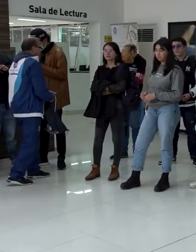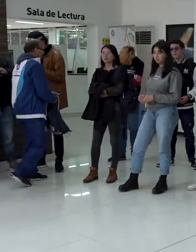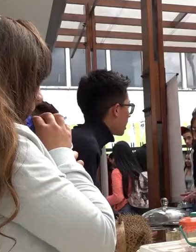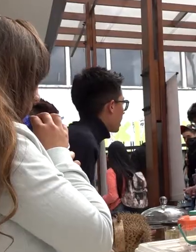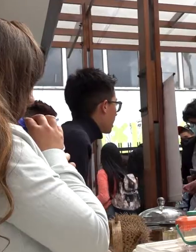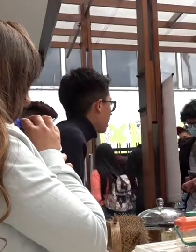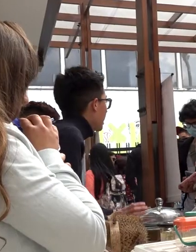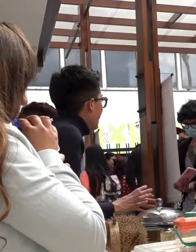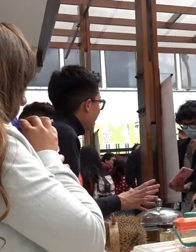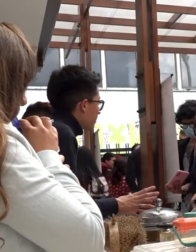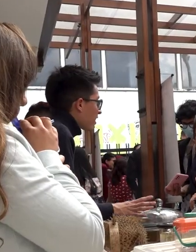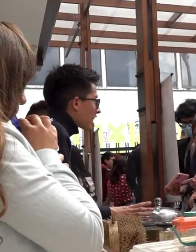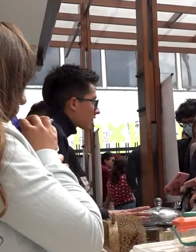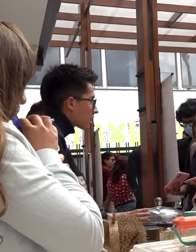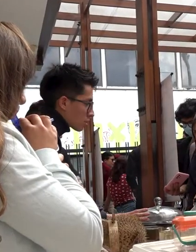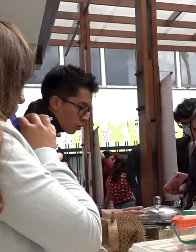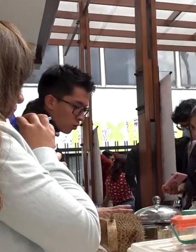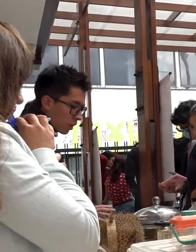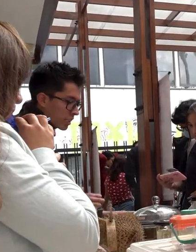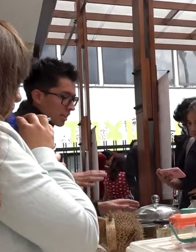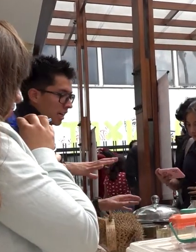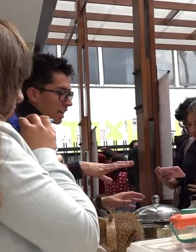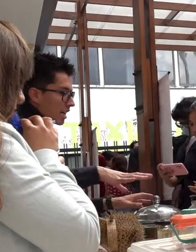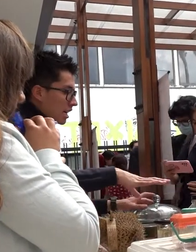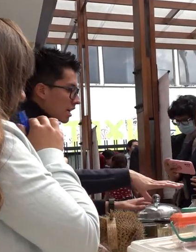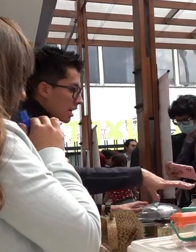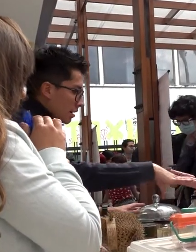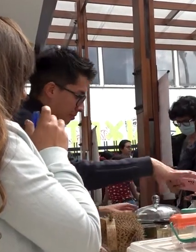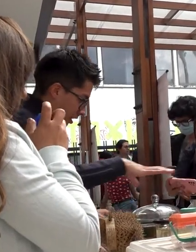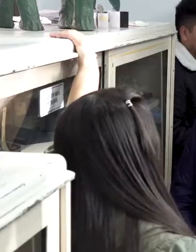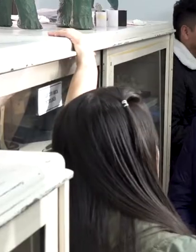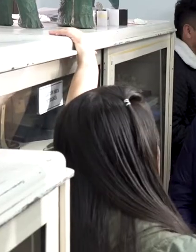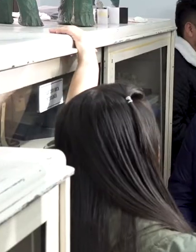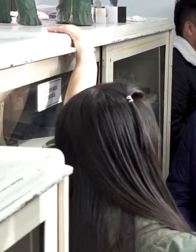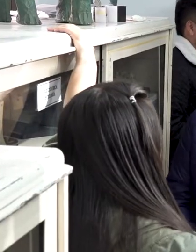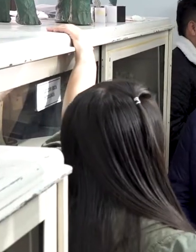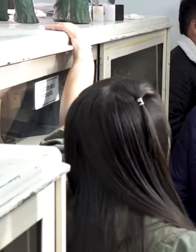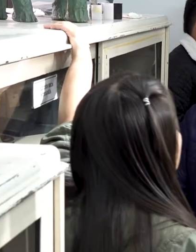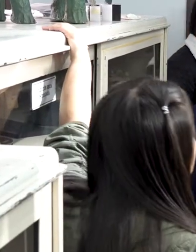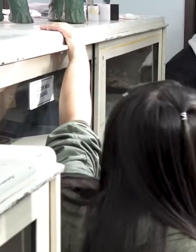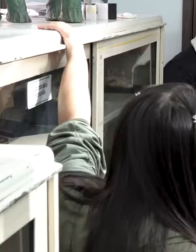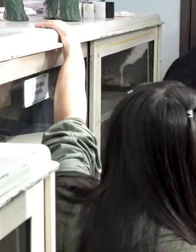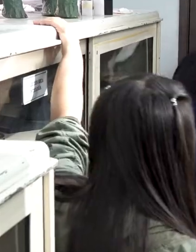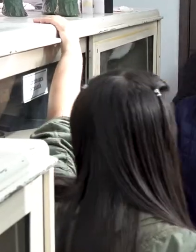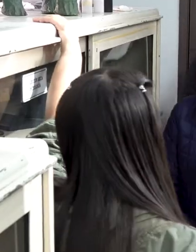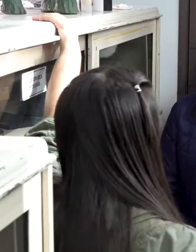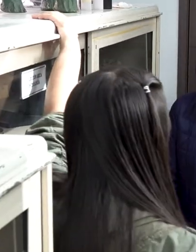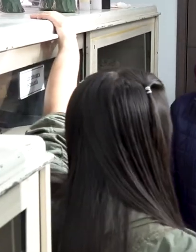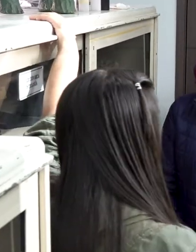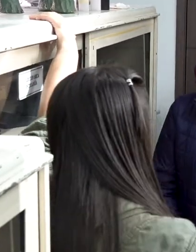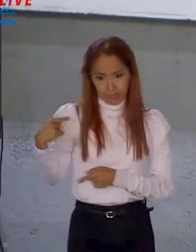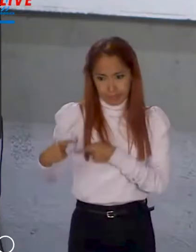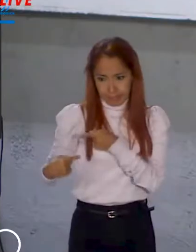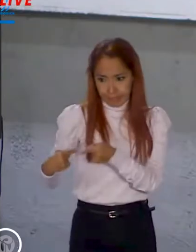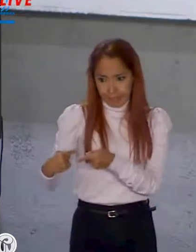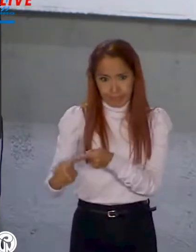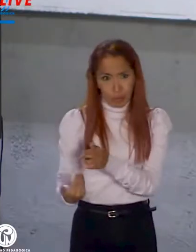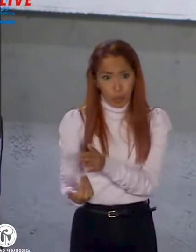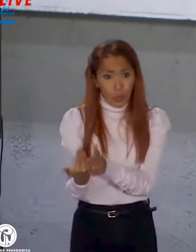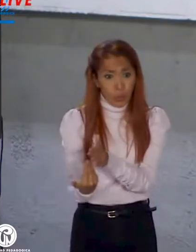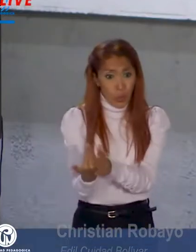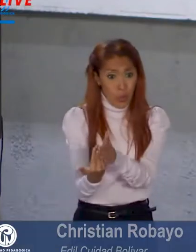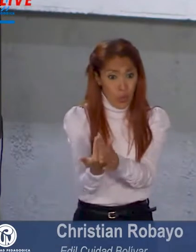Pero el papel de la docencia es fundamental en el sentido de que las nuevas generaciones están allí. Es